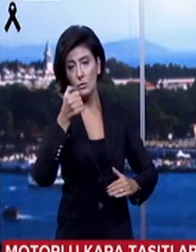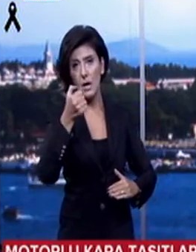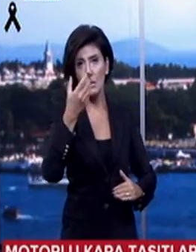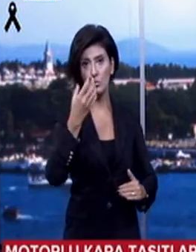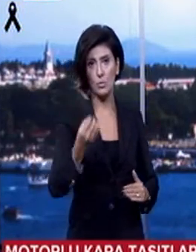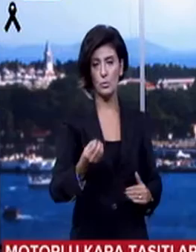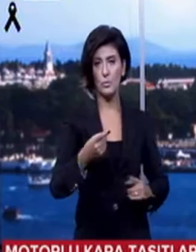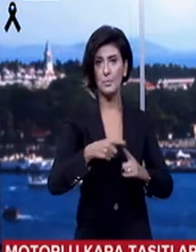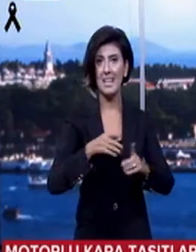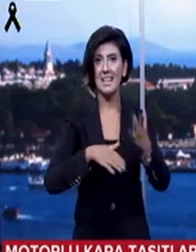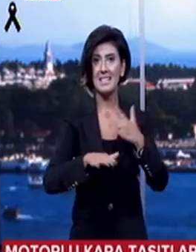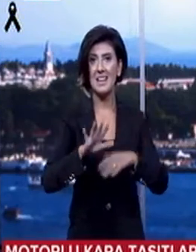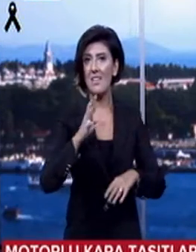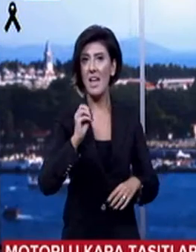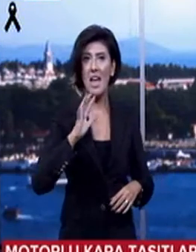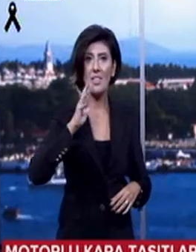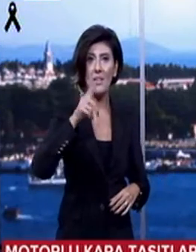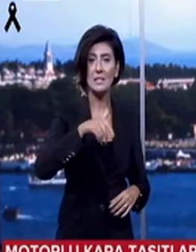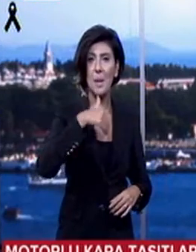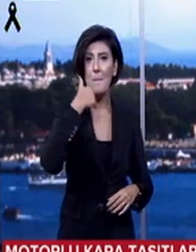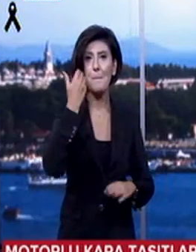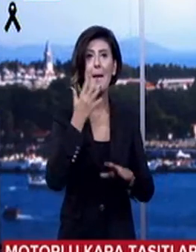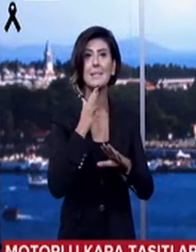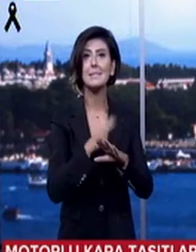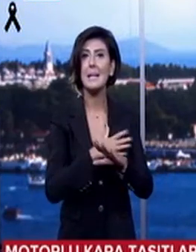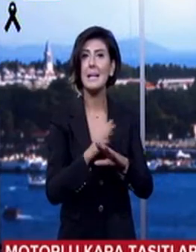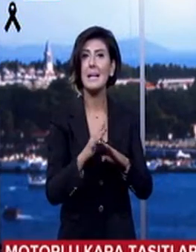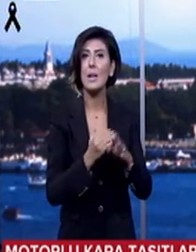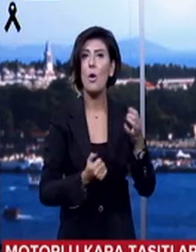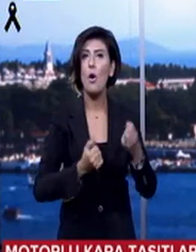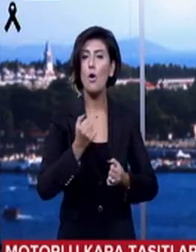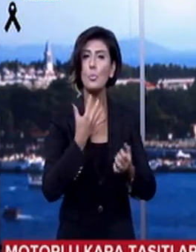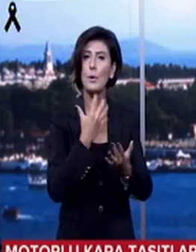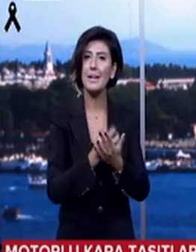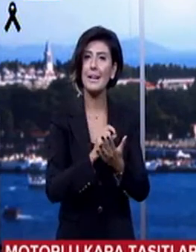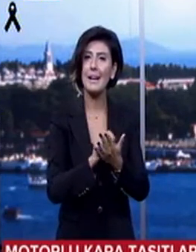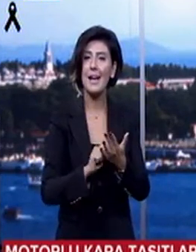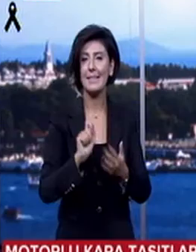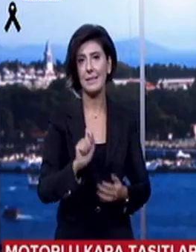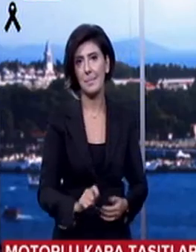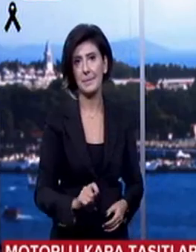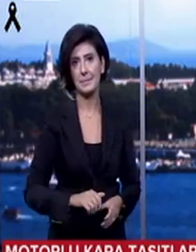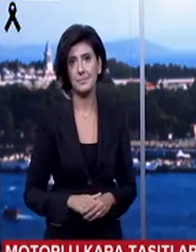%40,6 oldu. Trafiğe en fazla beyaz renkli otomobillerin kaydı yapıldı.